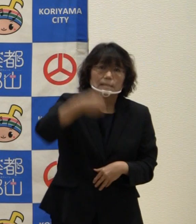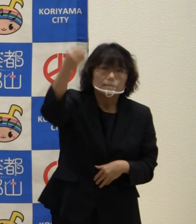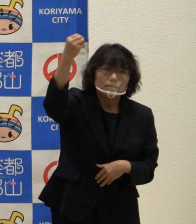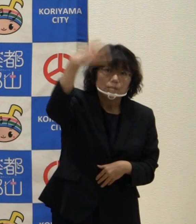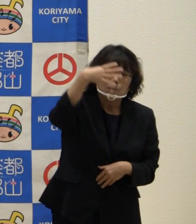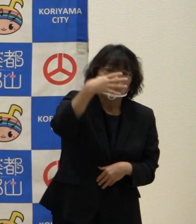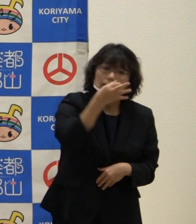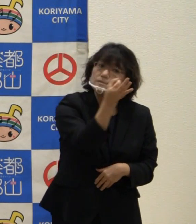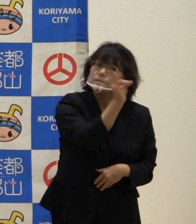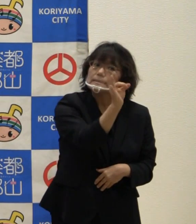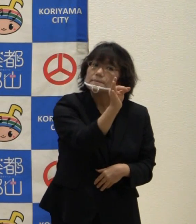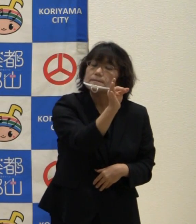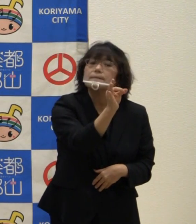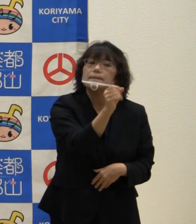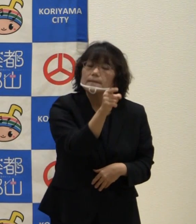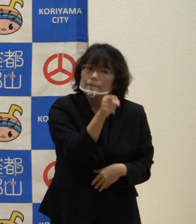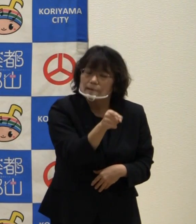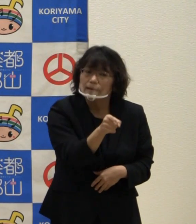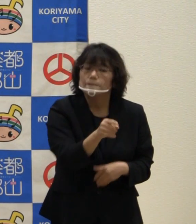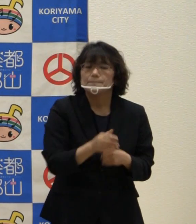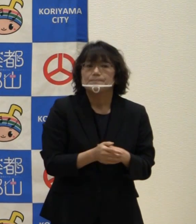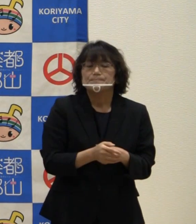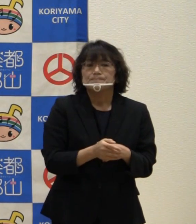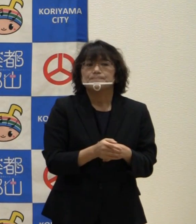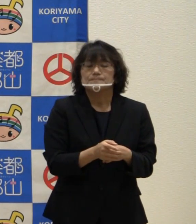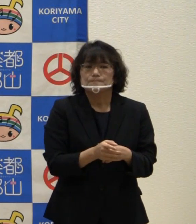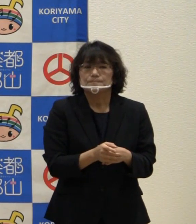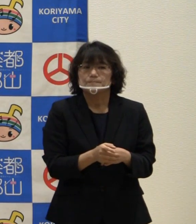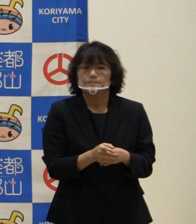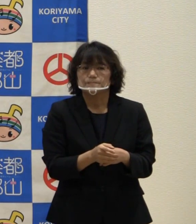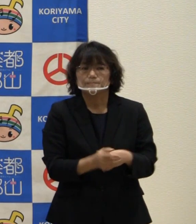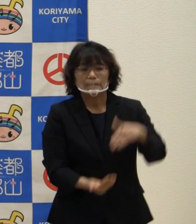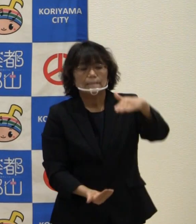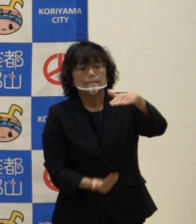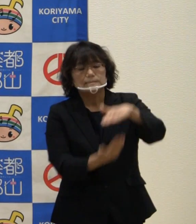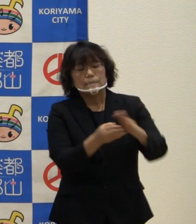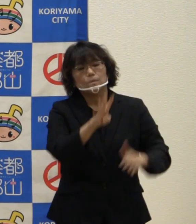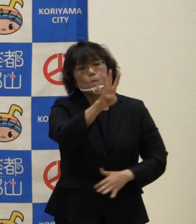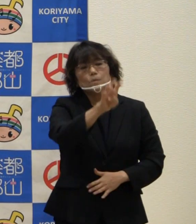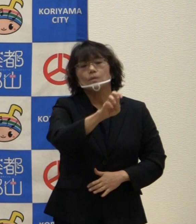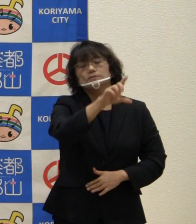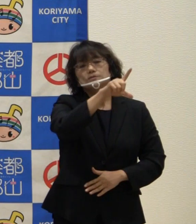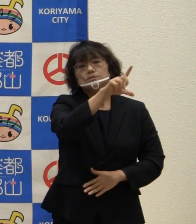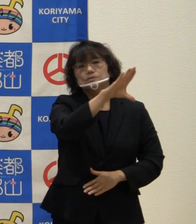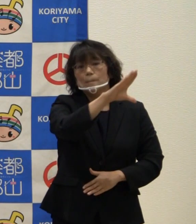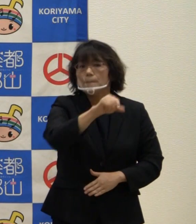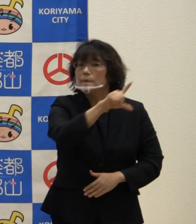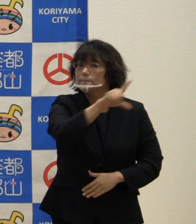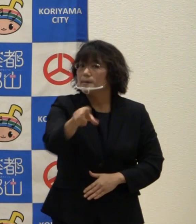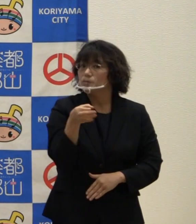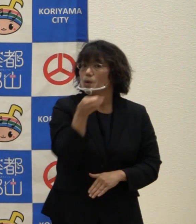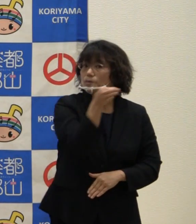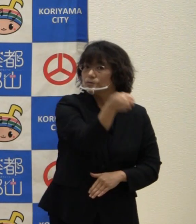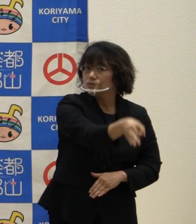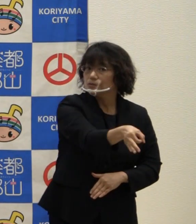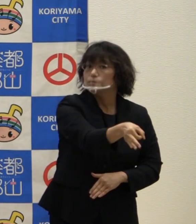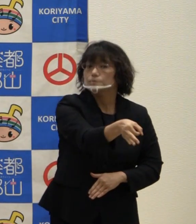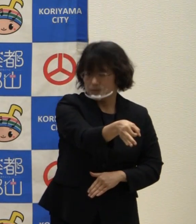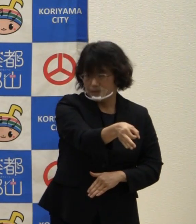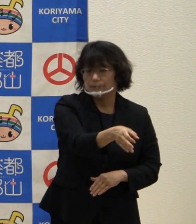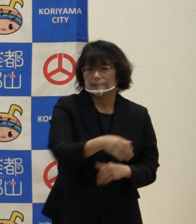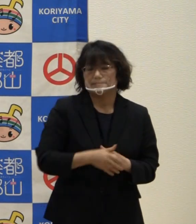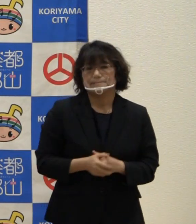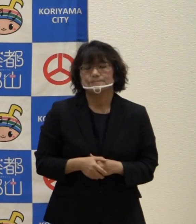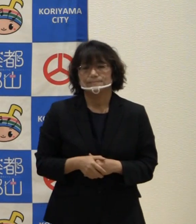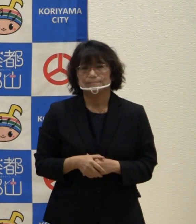光熱水道ですね等の固定費に対しまして最大40万円を給付するものでございます。